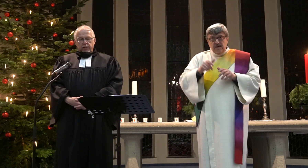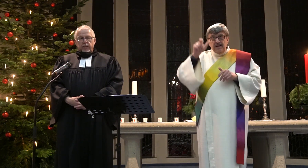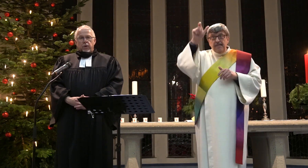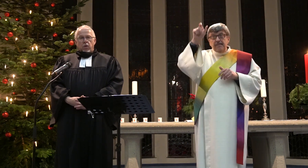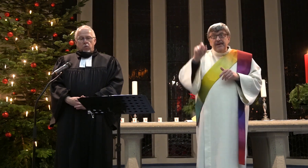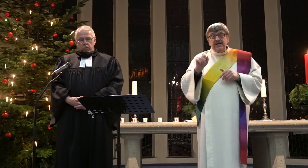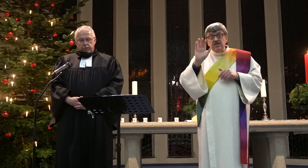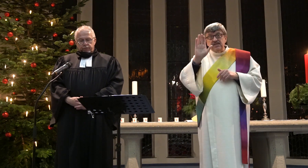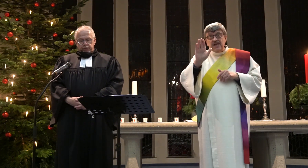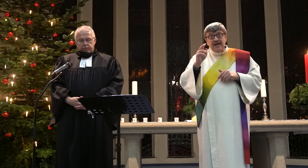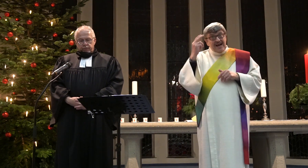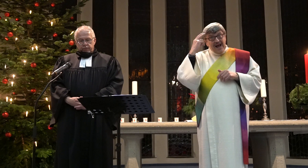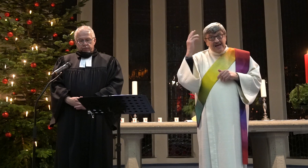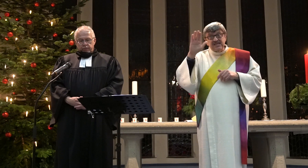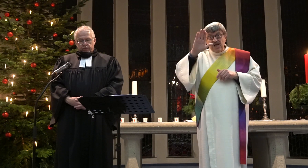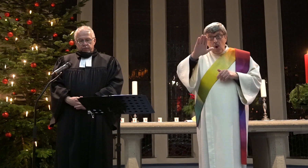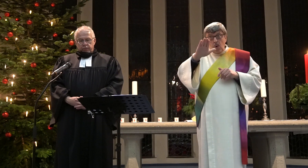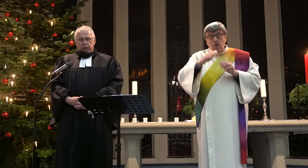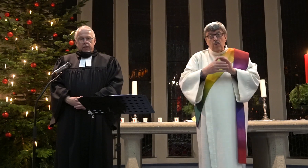Menschsein heißt aber auch